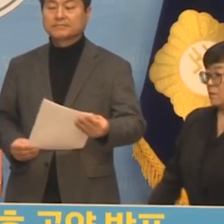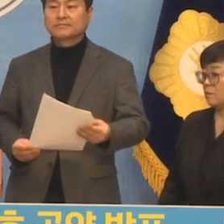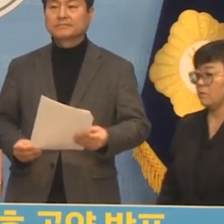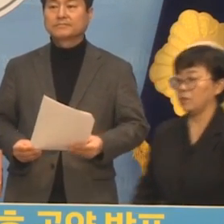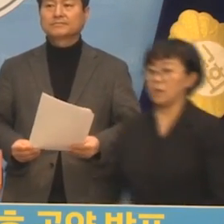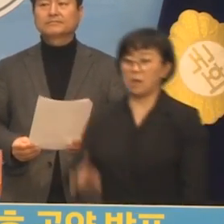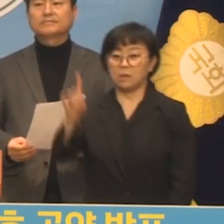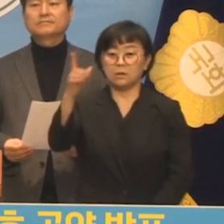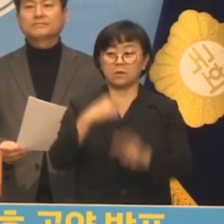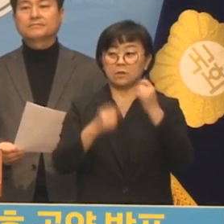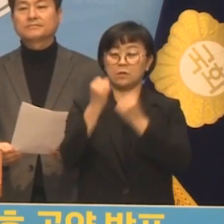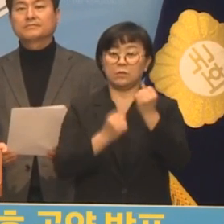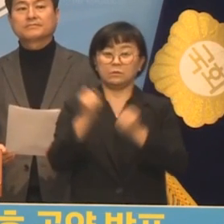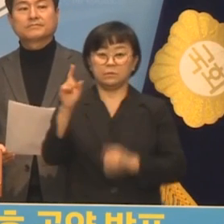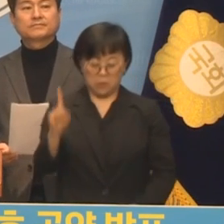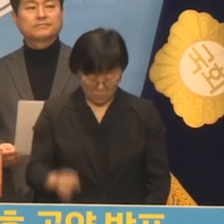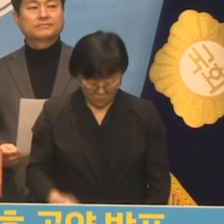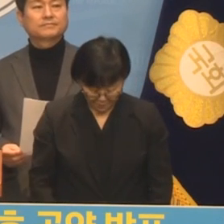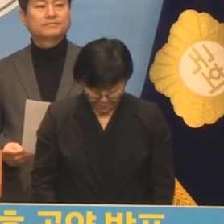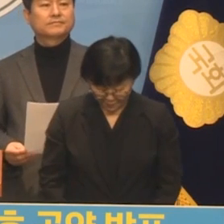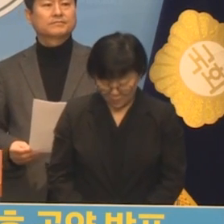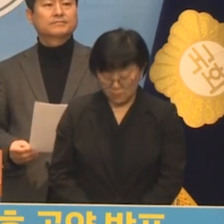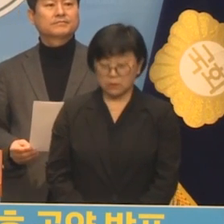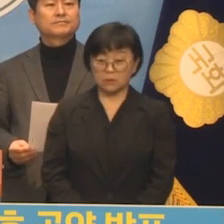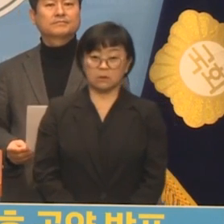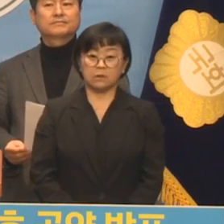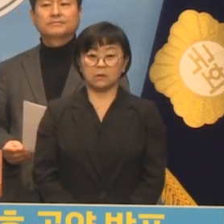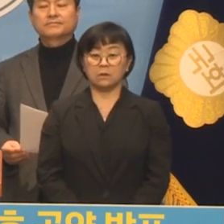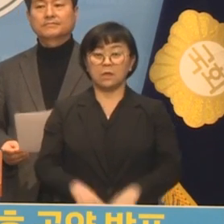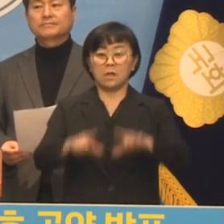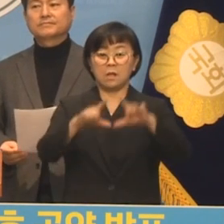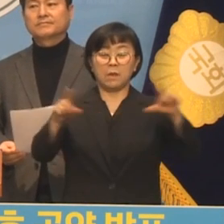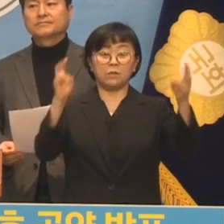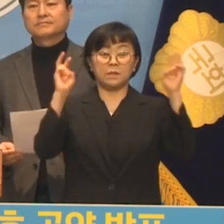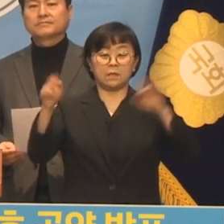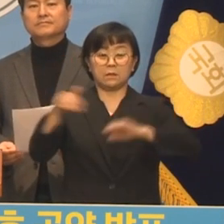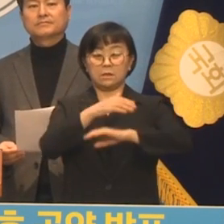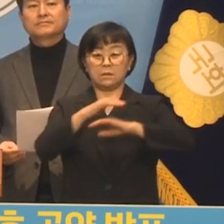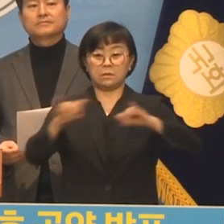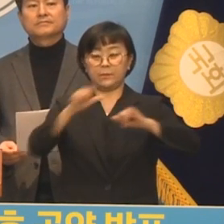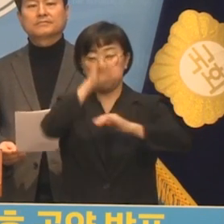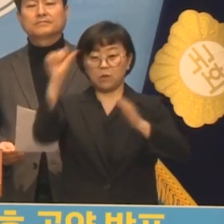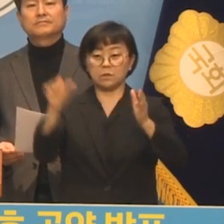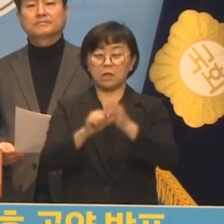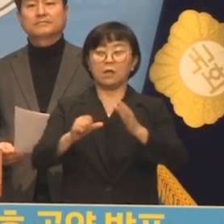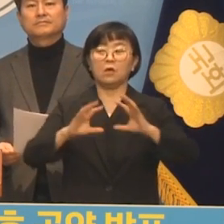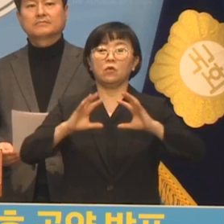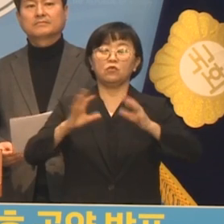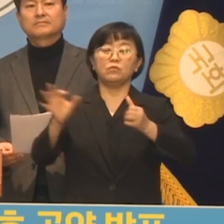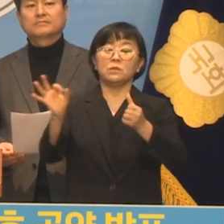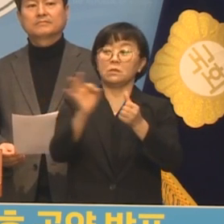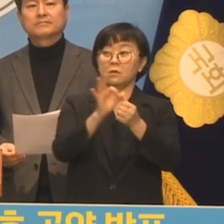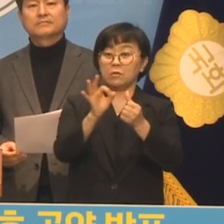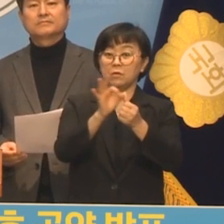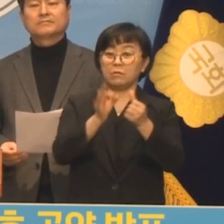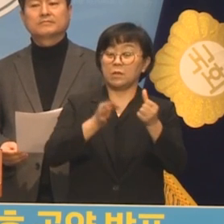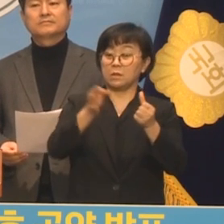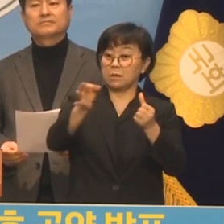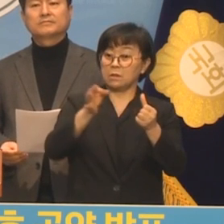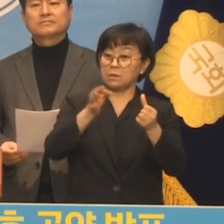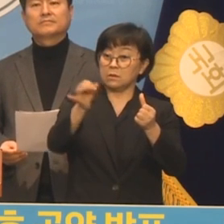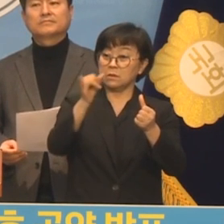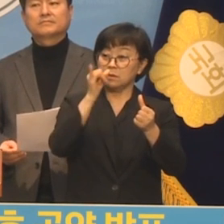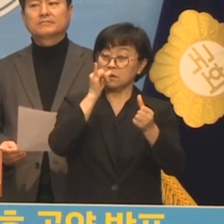한 가지 좀 덧붙여 말씀을 드리자면 우리 일반 직장인들은 평생 국민연금을